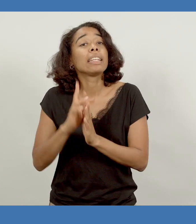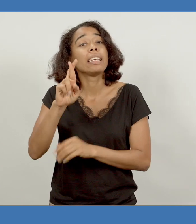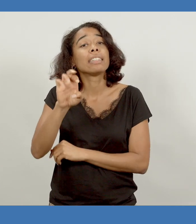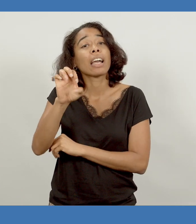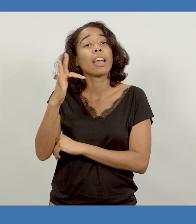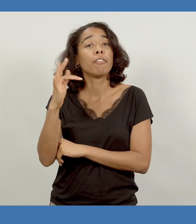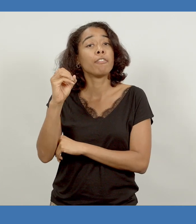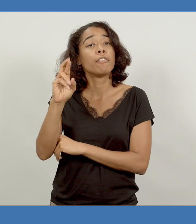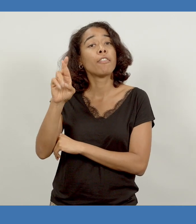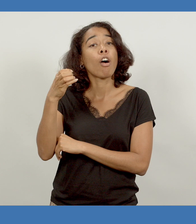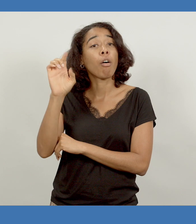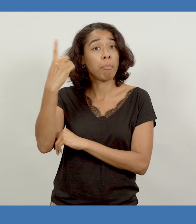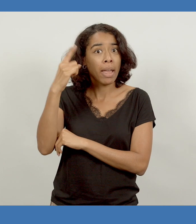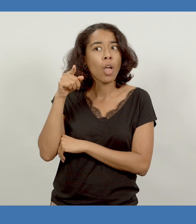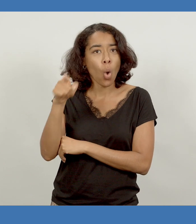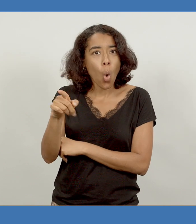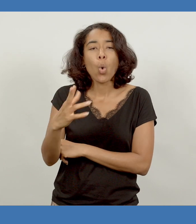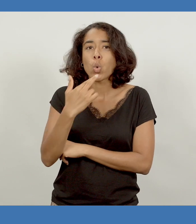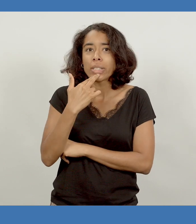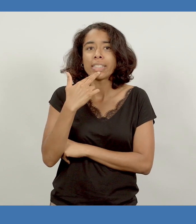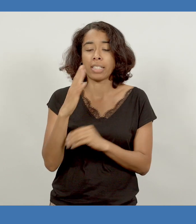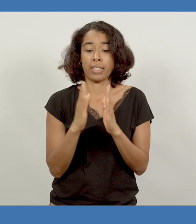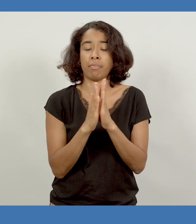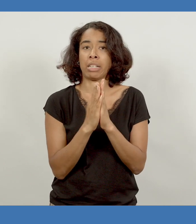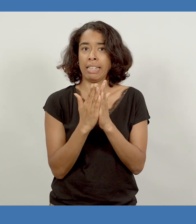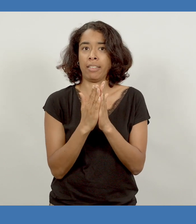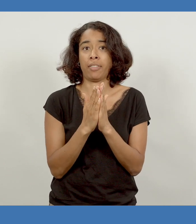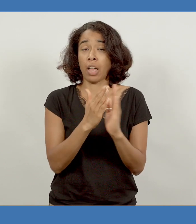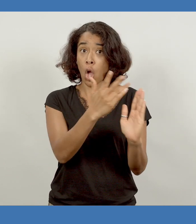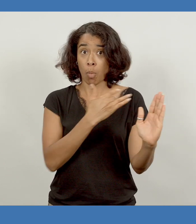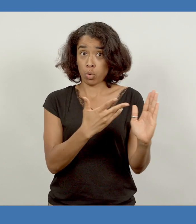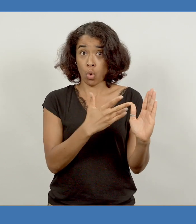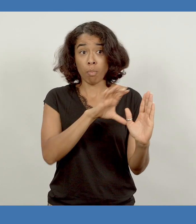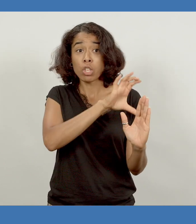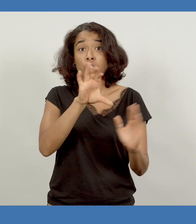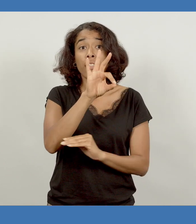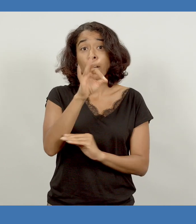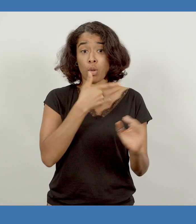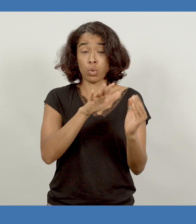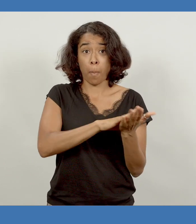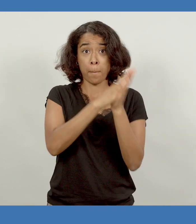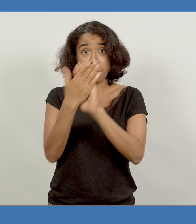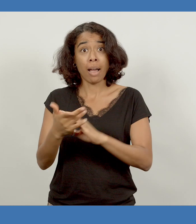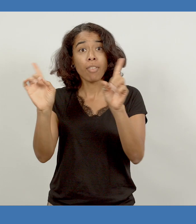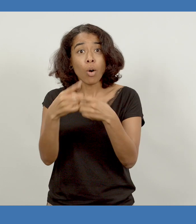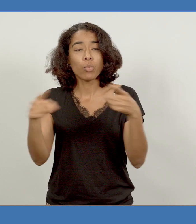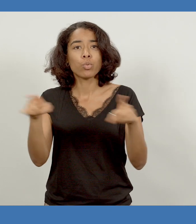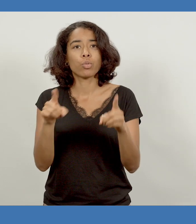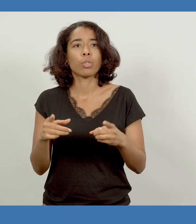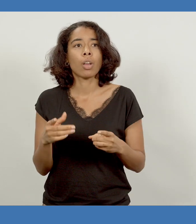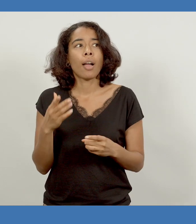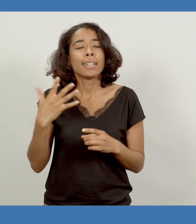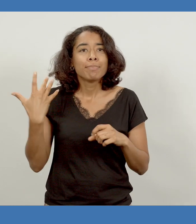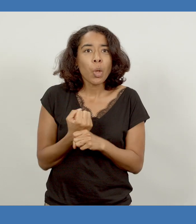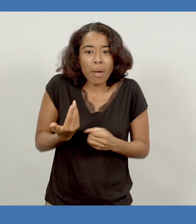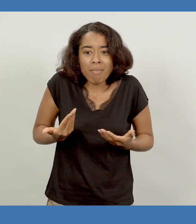Les réformés, eux, utilisaient un psautier, c'est-à-dire qu'ils avaient les 150 psaumes mis en musique. Ça serait tellement